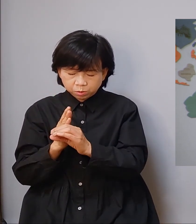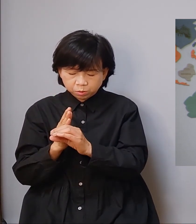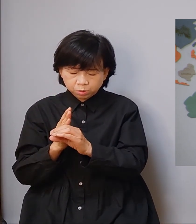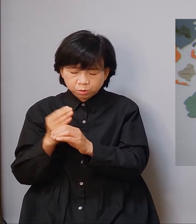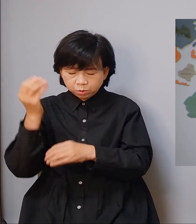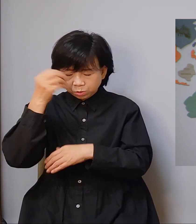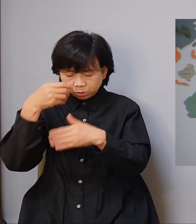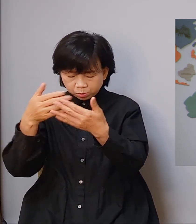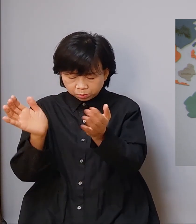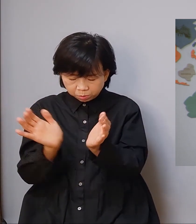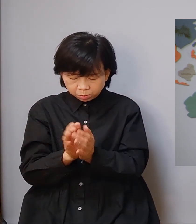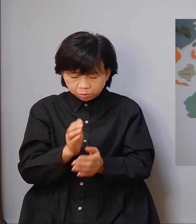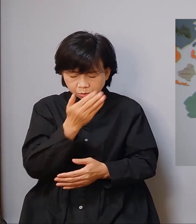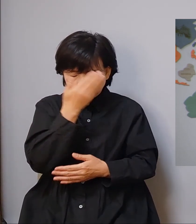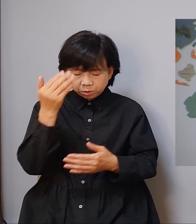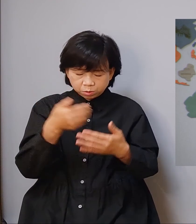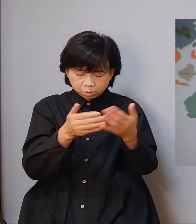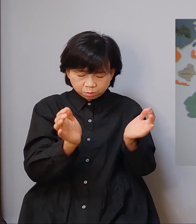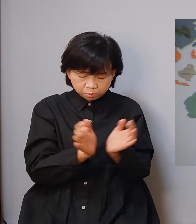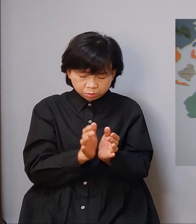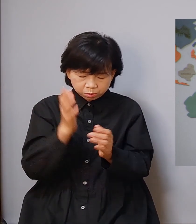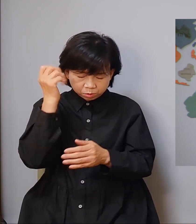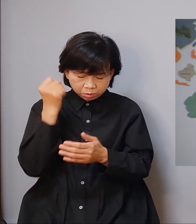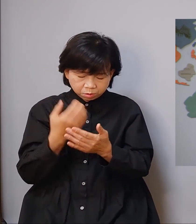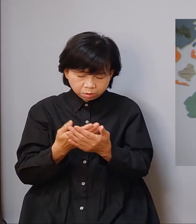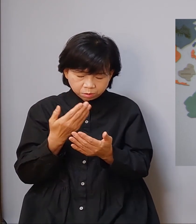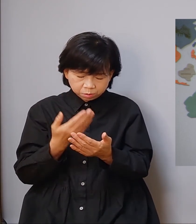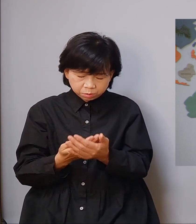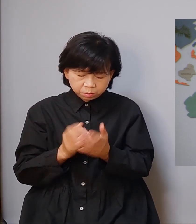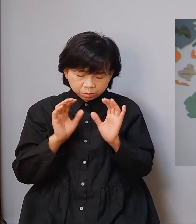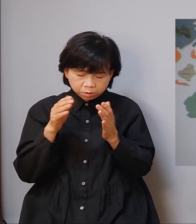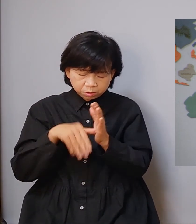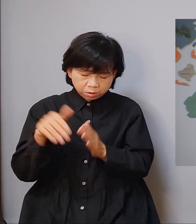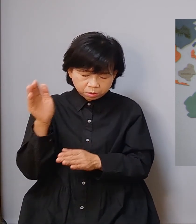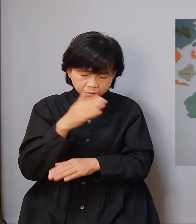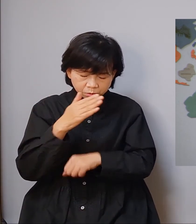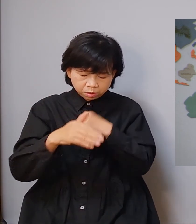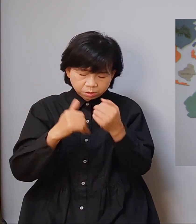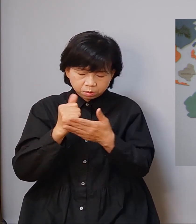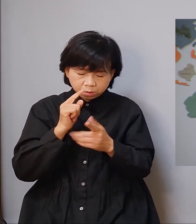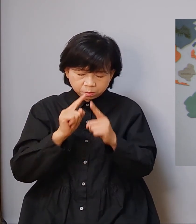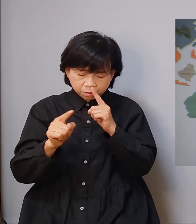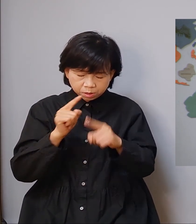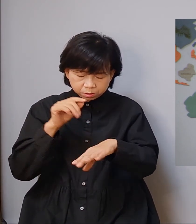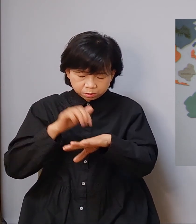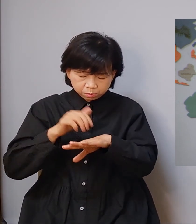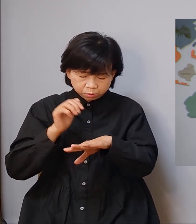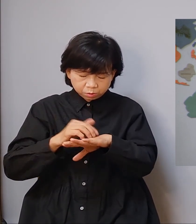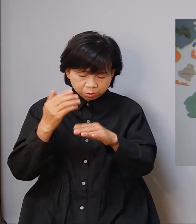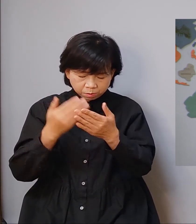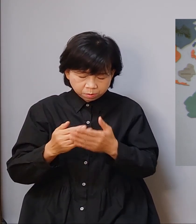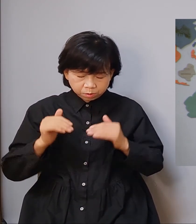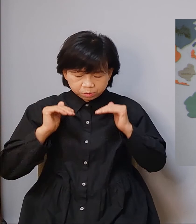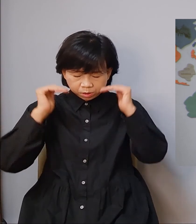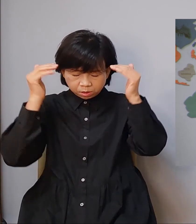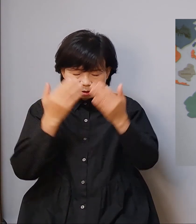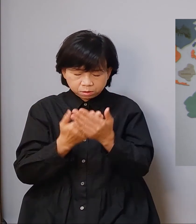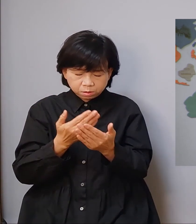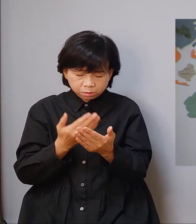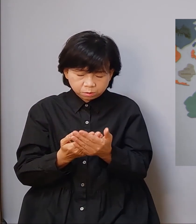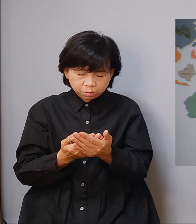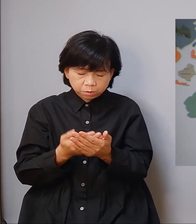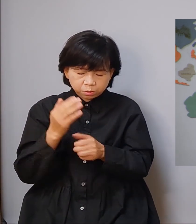기억하여 주시고, 어릴 때부터 하나님의 말씀을 의지해서 살아가는 훈련들이 이어지게 하여 주시고, 입을 열면